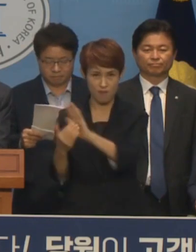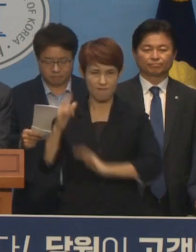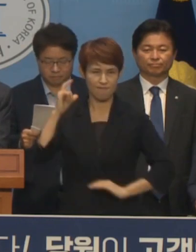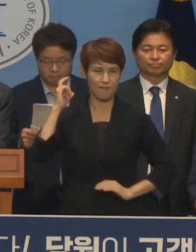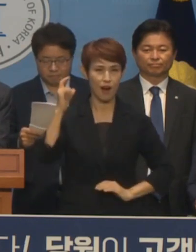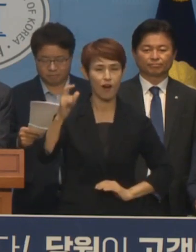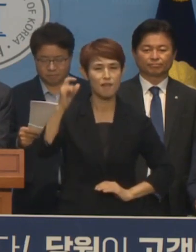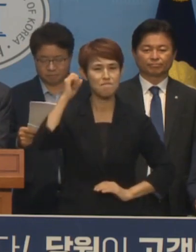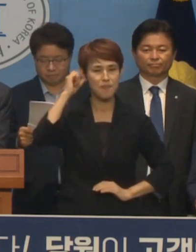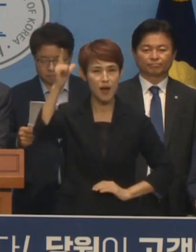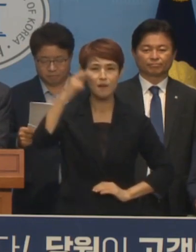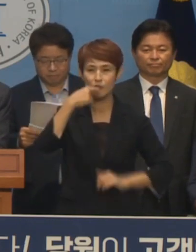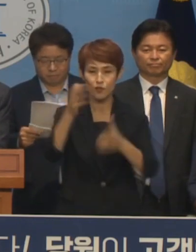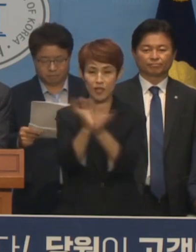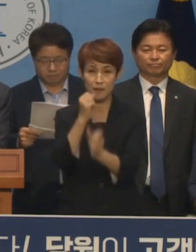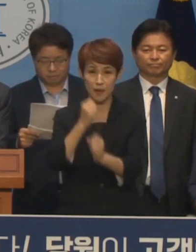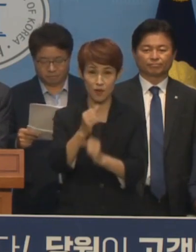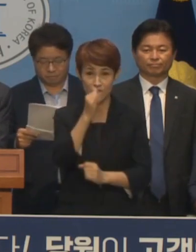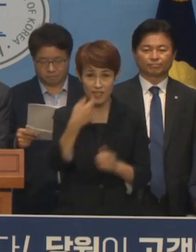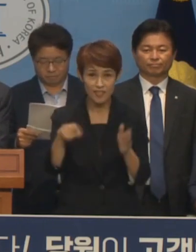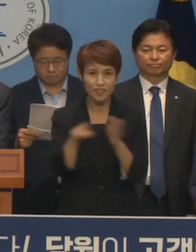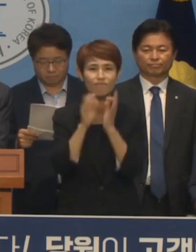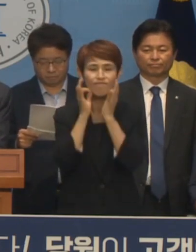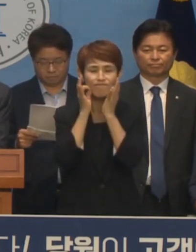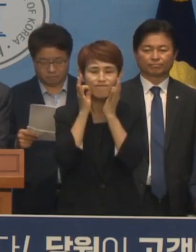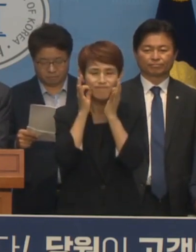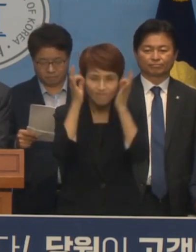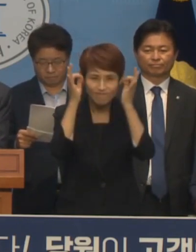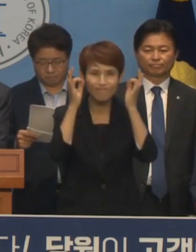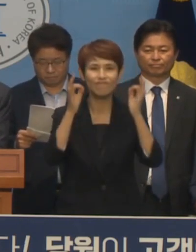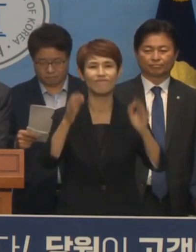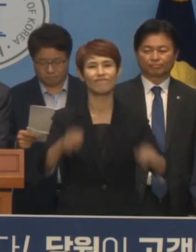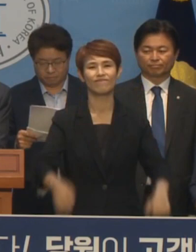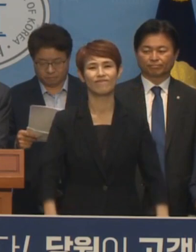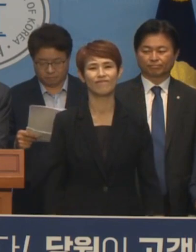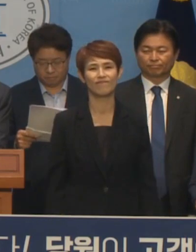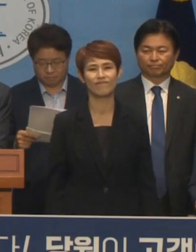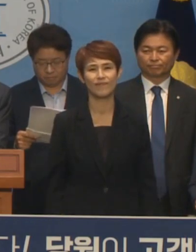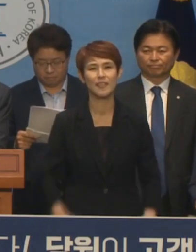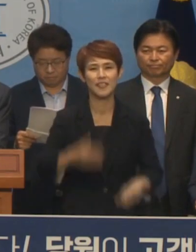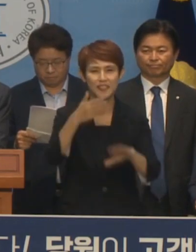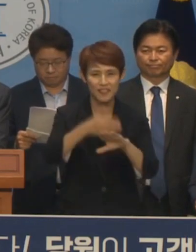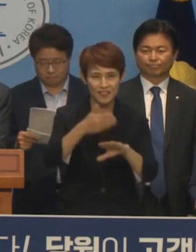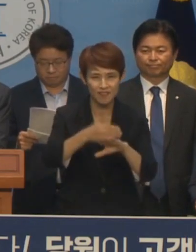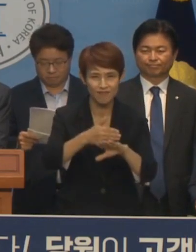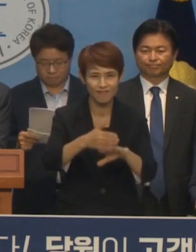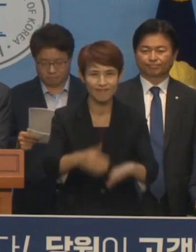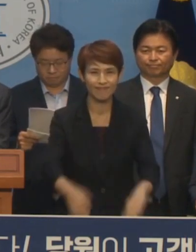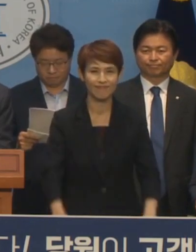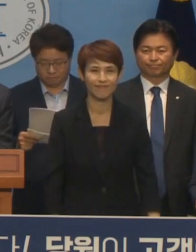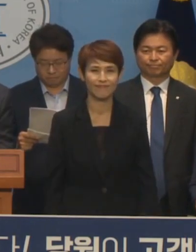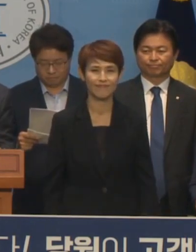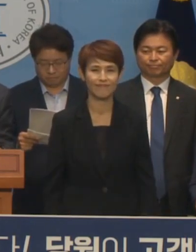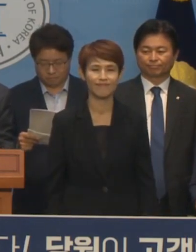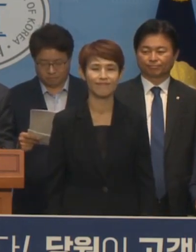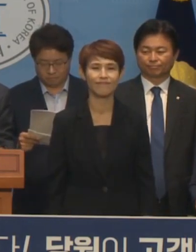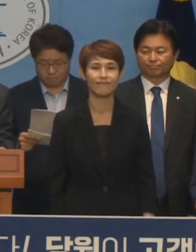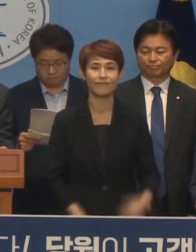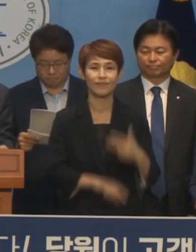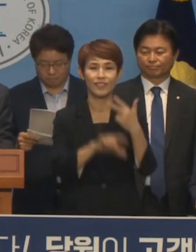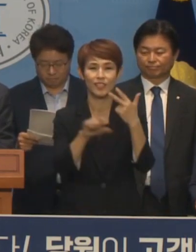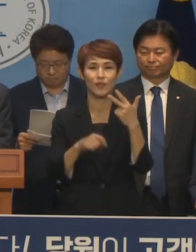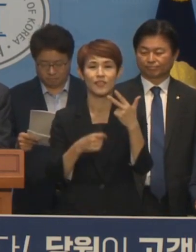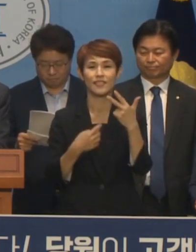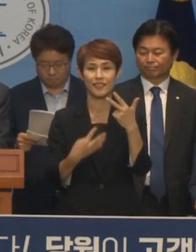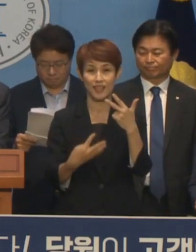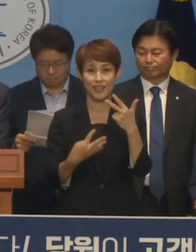유능한 민주당을 만드는 데 최선을 다하겠습니다. 고맙습니다. 2024년 7월